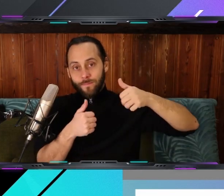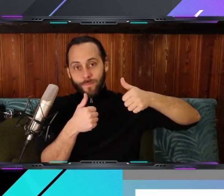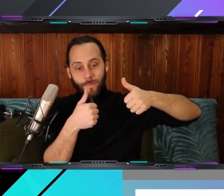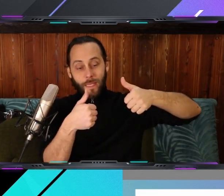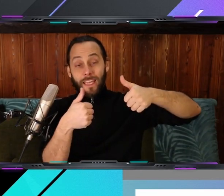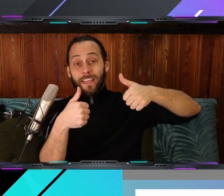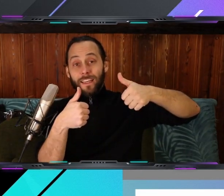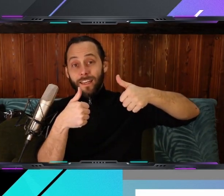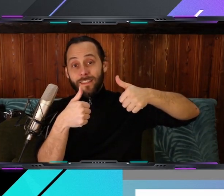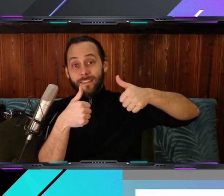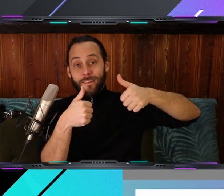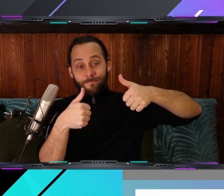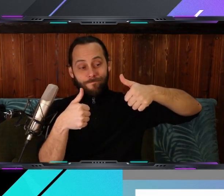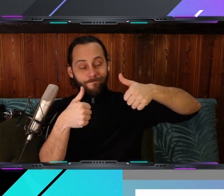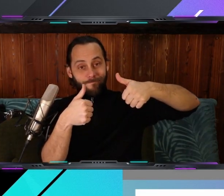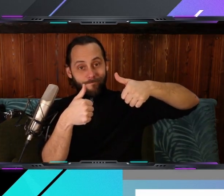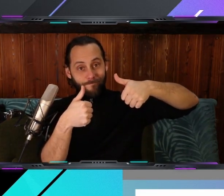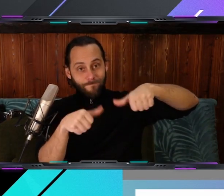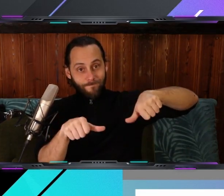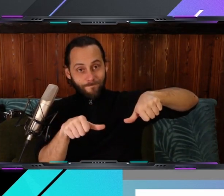l'hôpital. Rester.